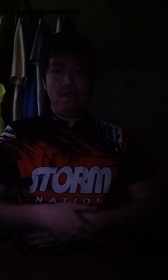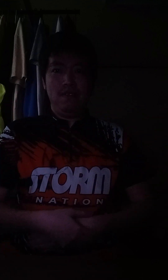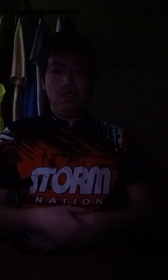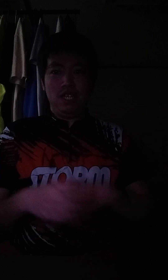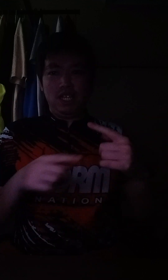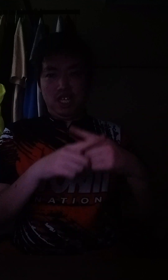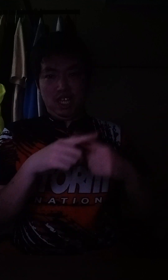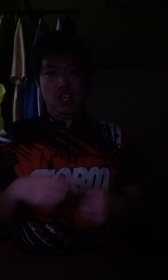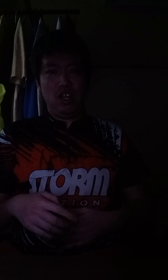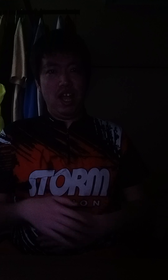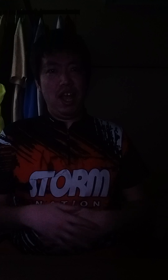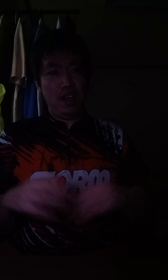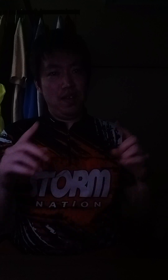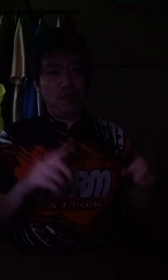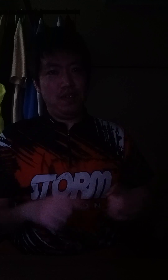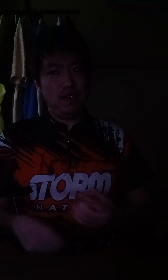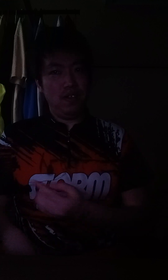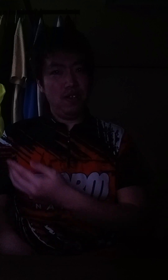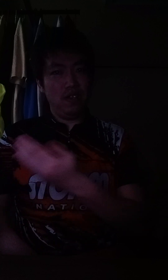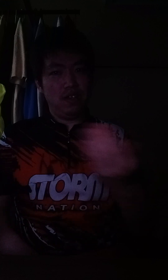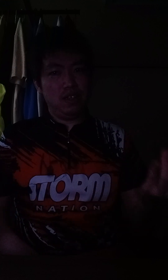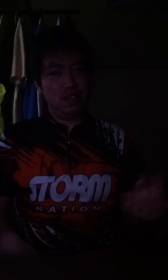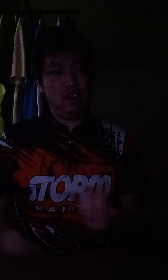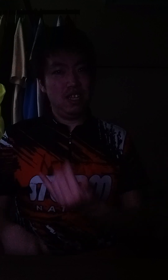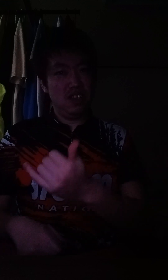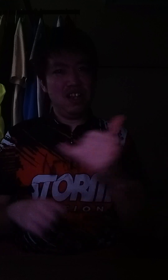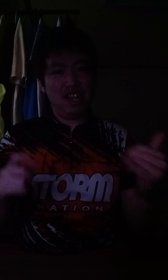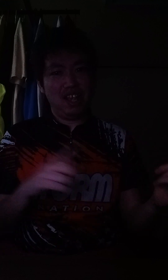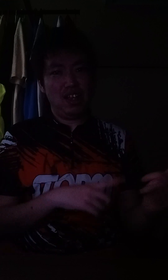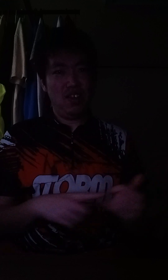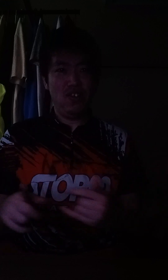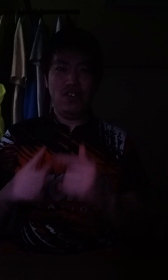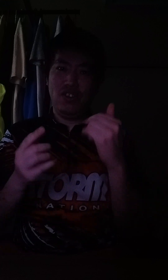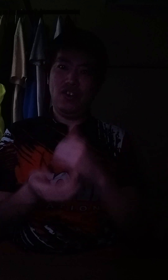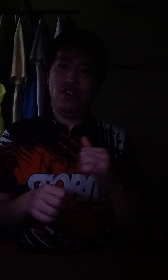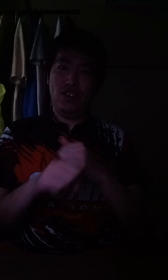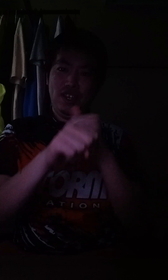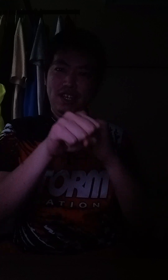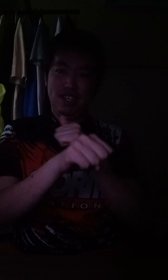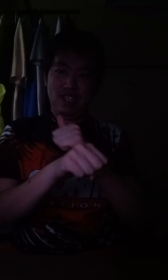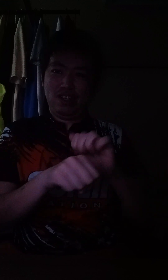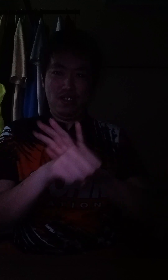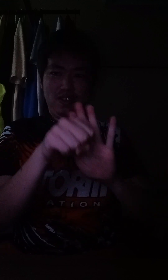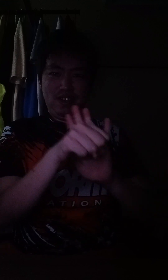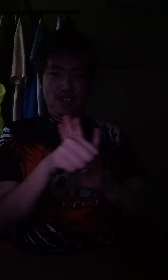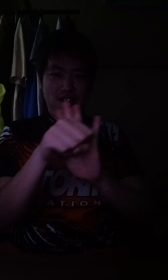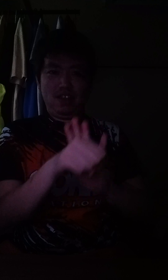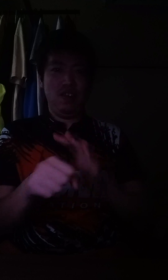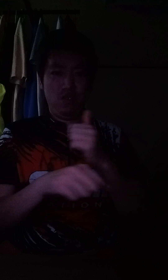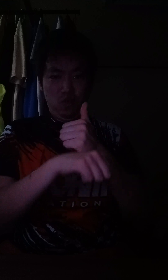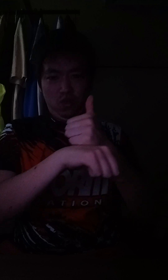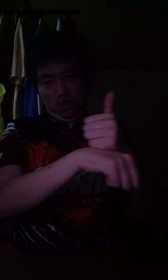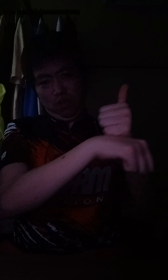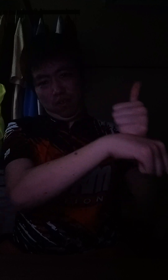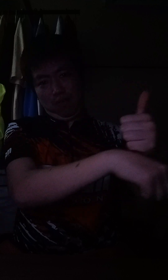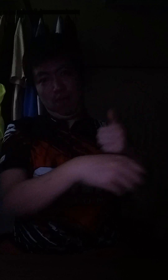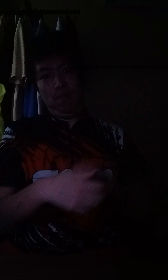승현아, 너는 우리 가정에서 정말 사랑스러운 존재야.